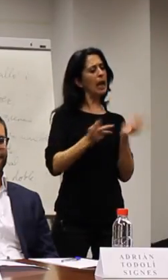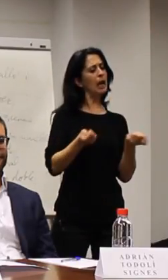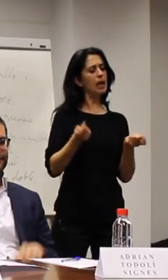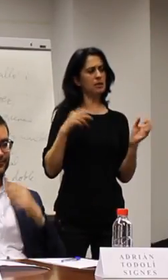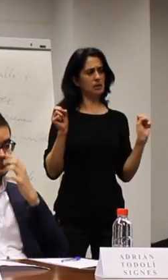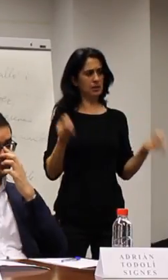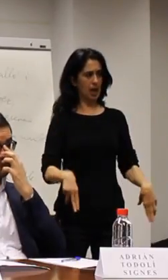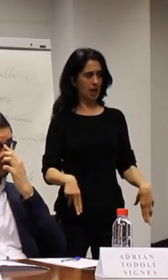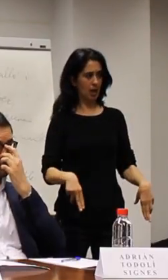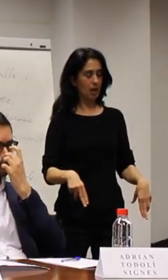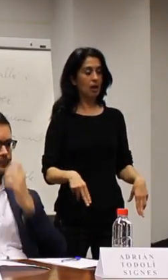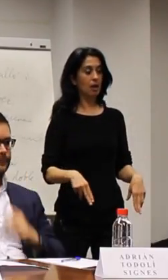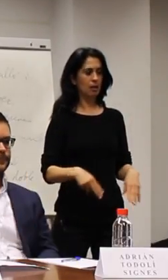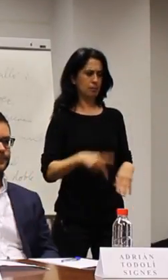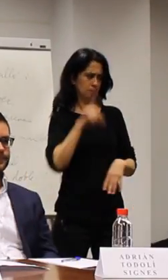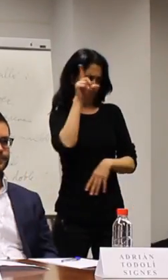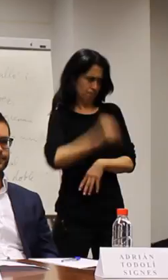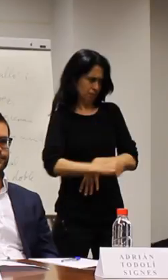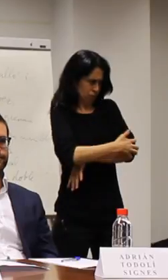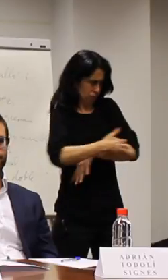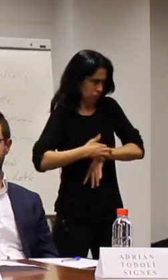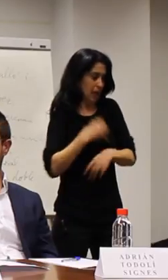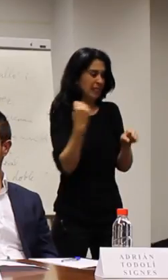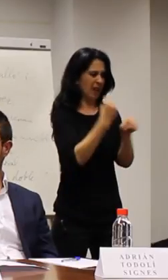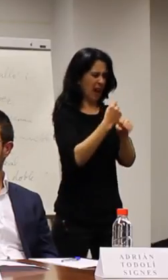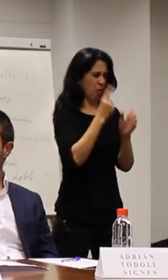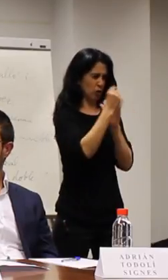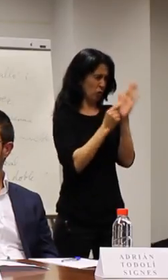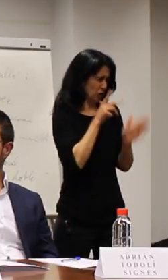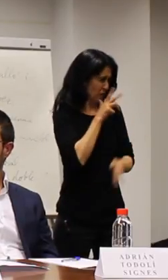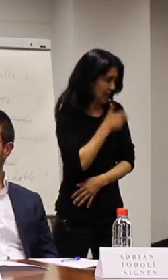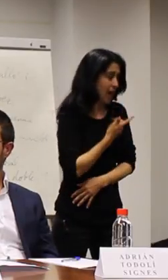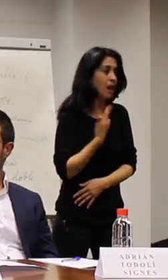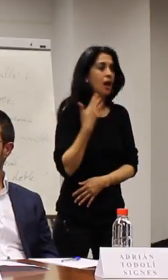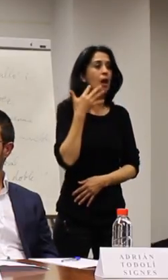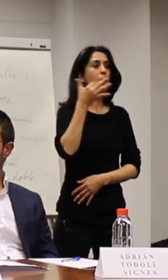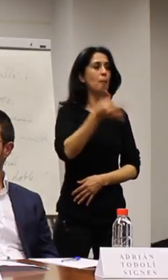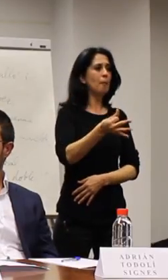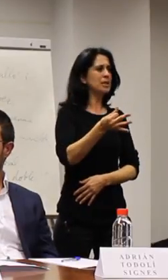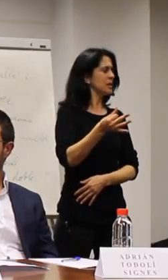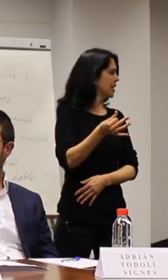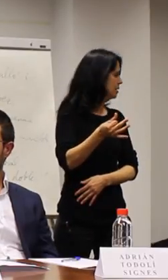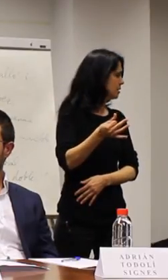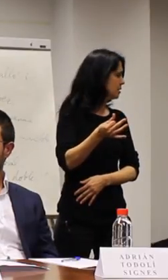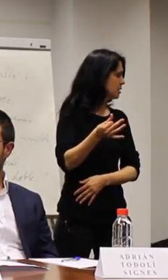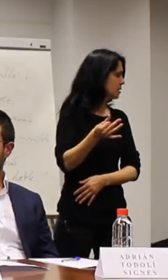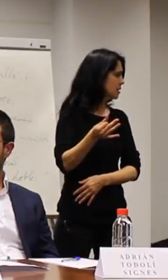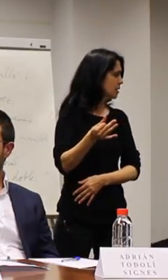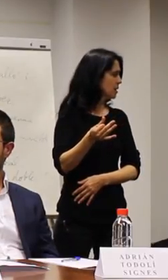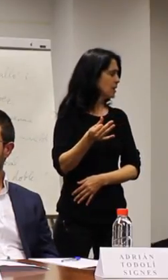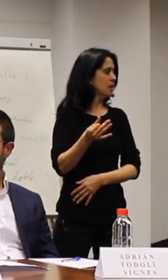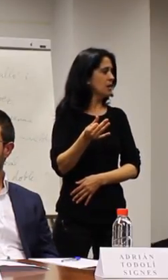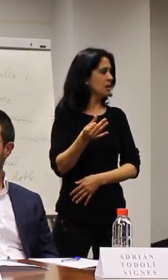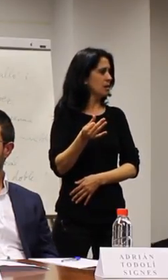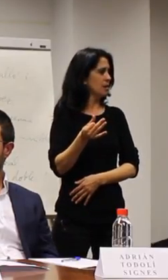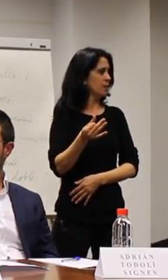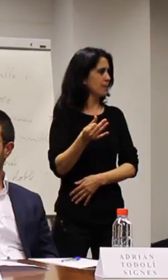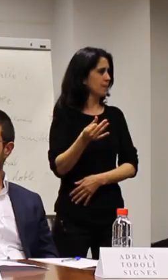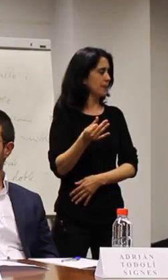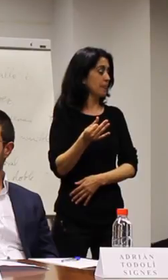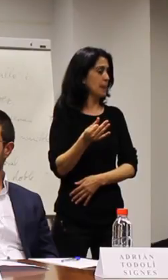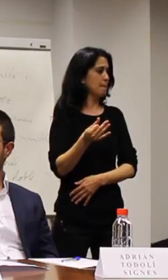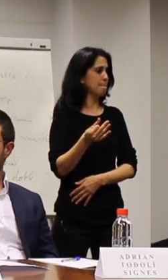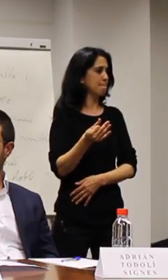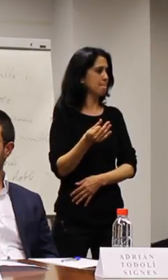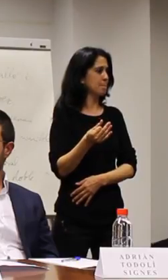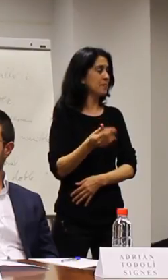precarización, crear mano de obra autónoma que ya Oli dirá si es verdadera o falsa o no, eso nosotros tenemos bastante que decir, y